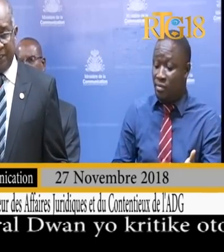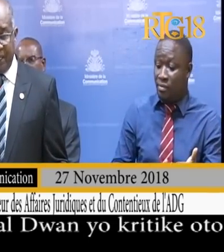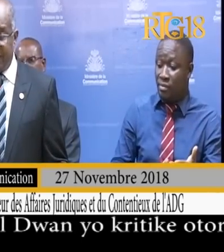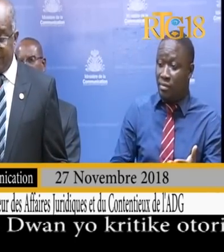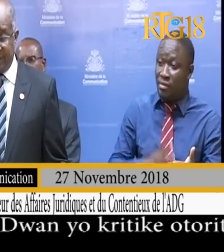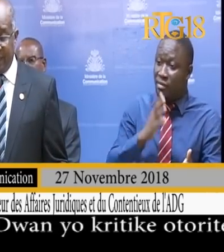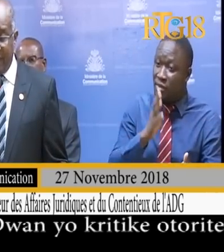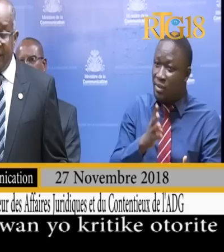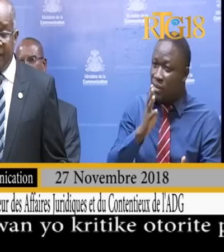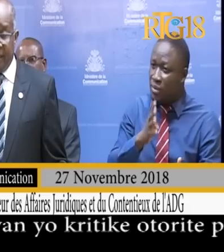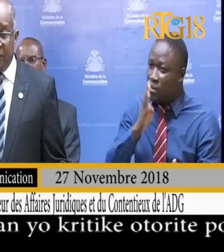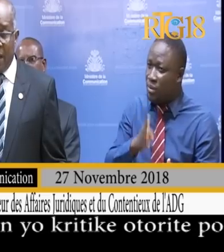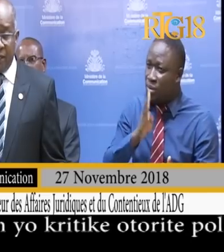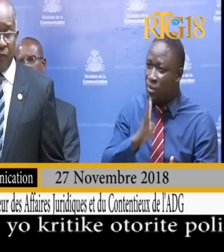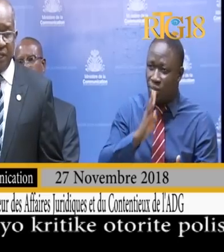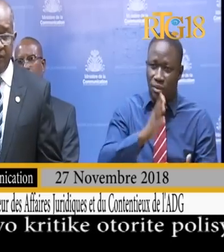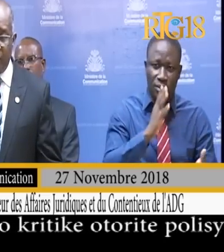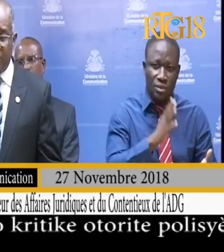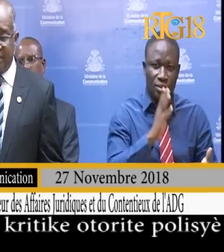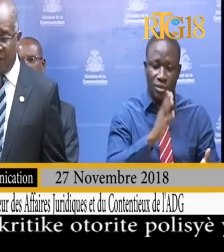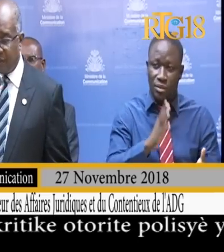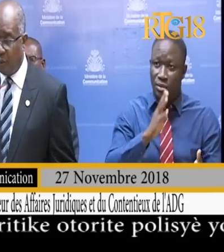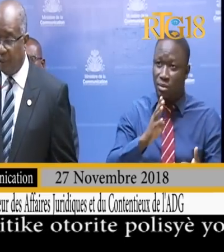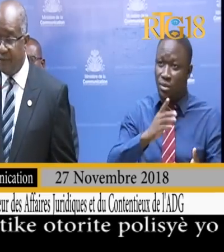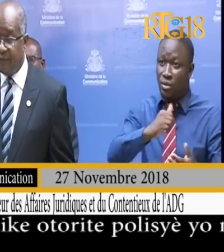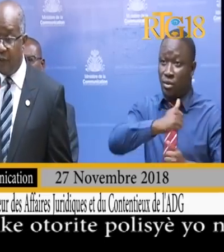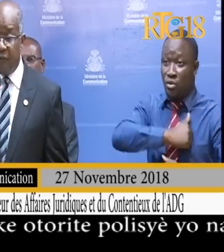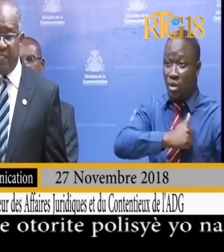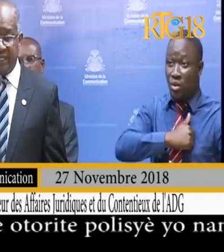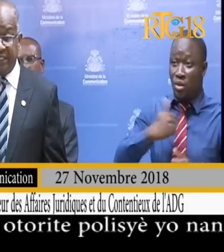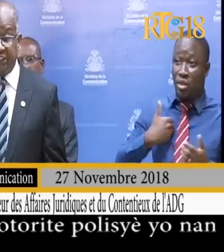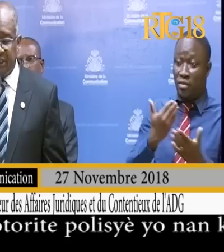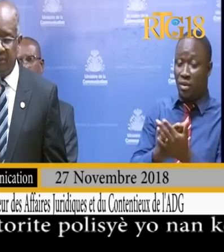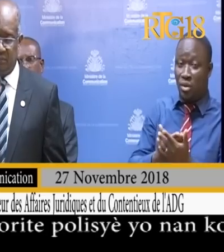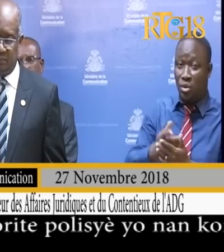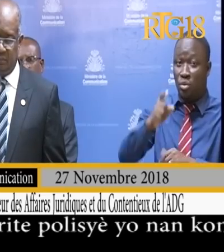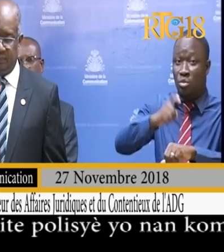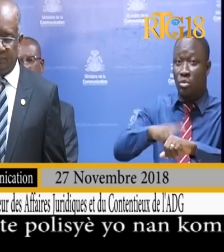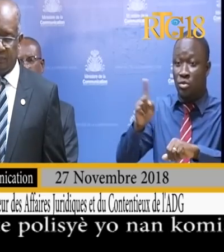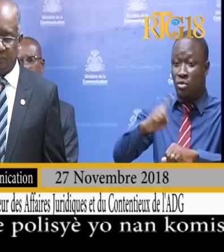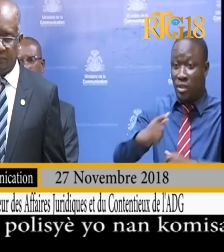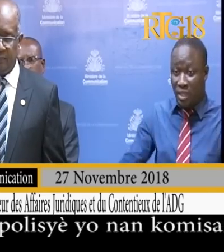Diskussion bete, et cetera, et douane ou vin rive nou situasyon kote, vi ou vin en danger.